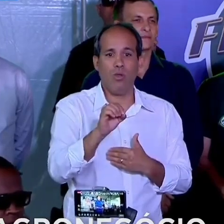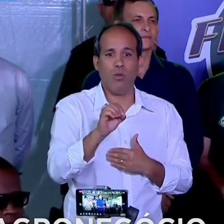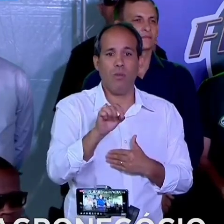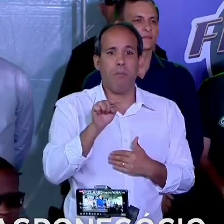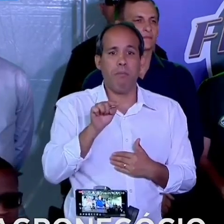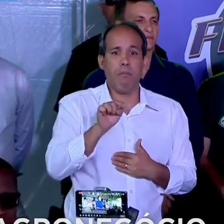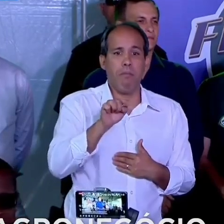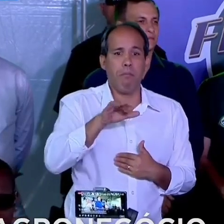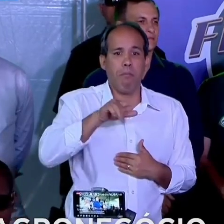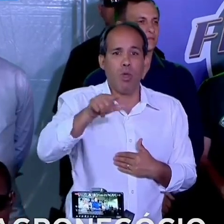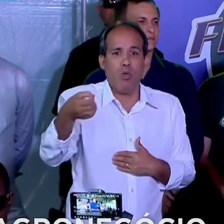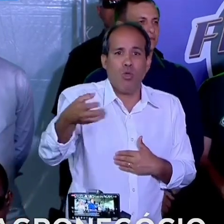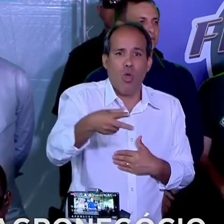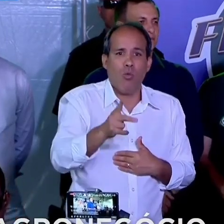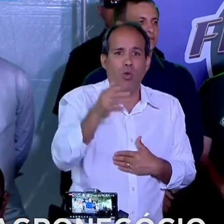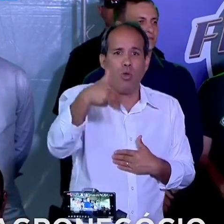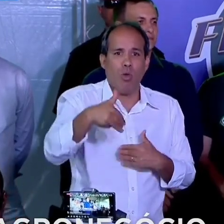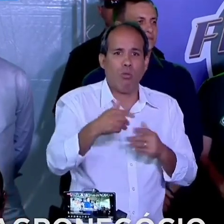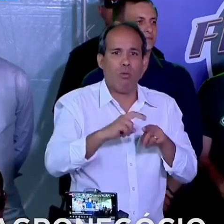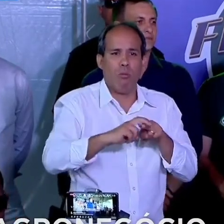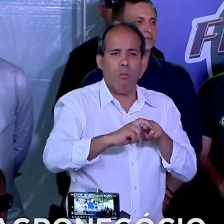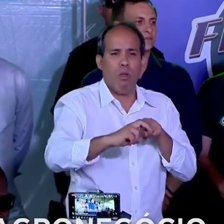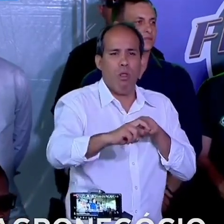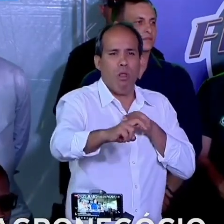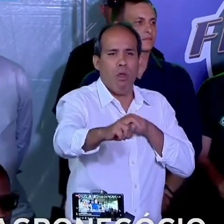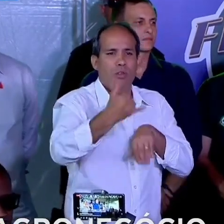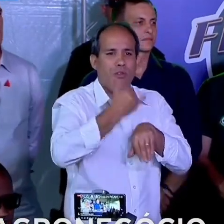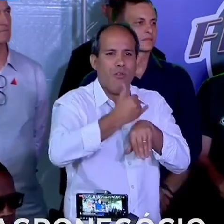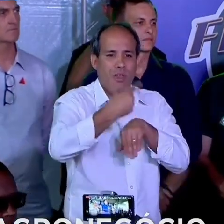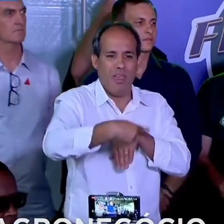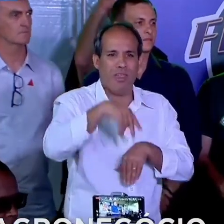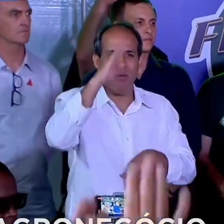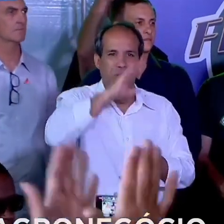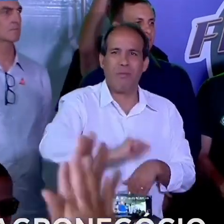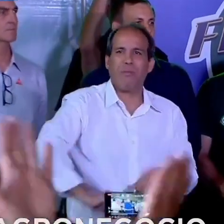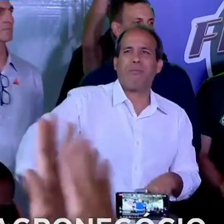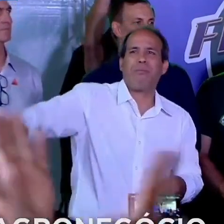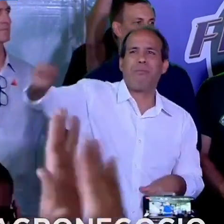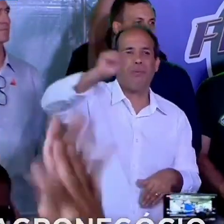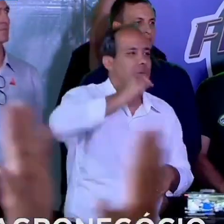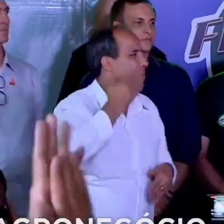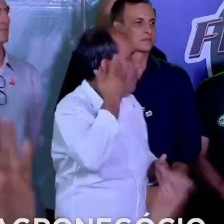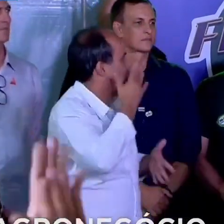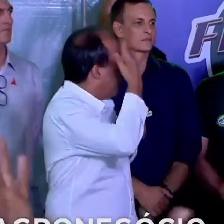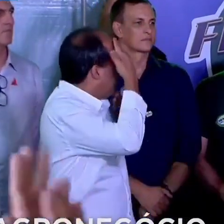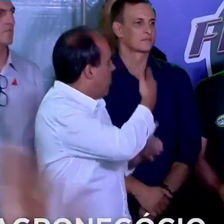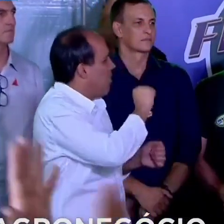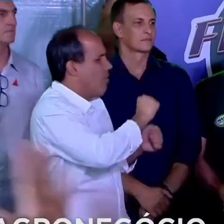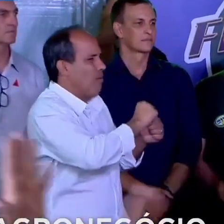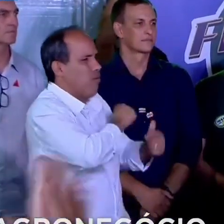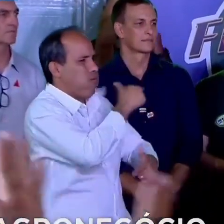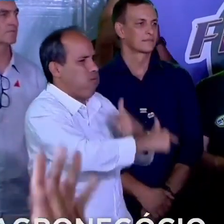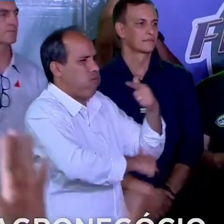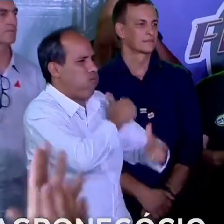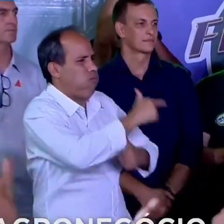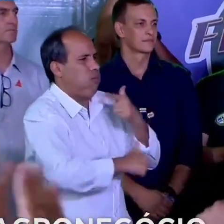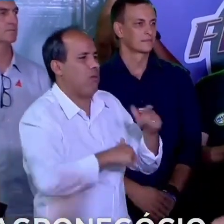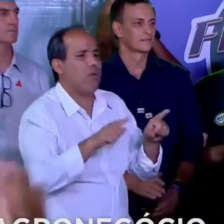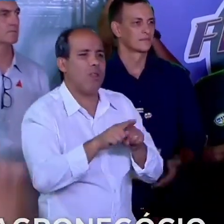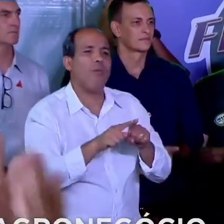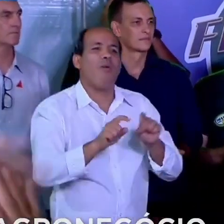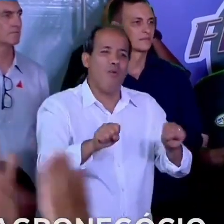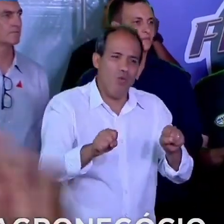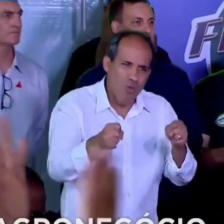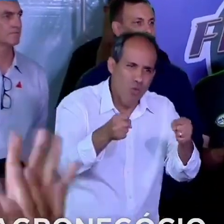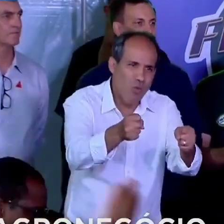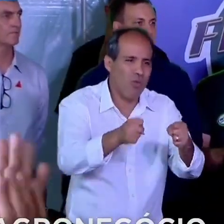quilômetros de estrada de ferro pelo Brasil. Então, Tarcísio, muito obrigado pelo trabalho e pela